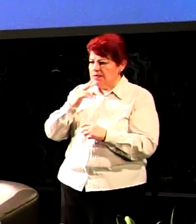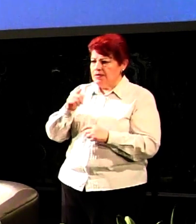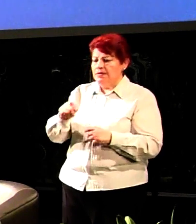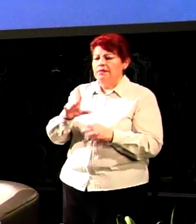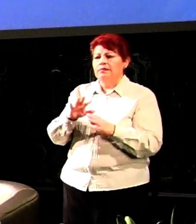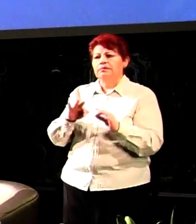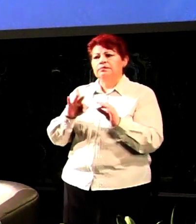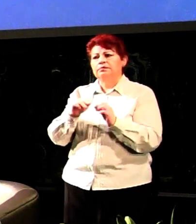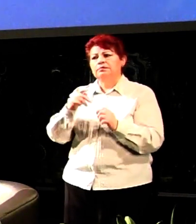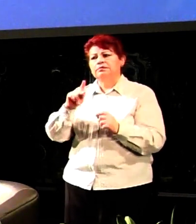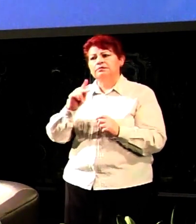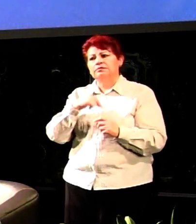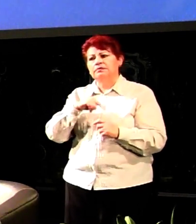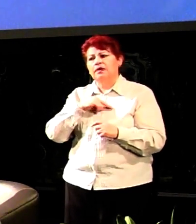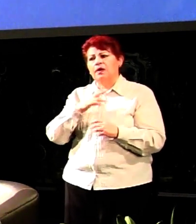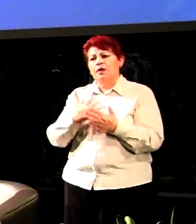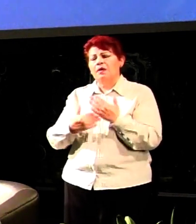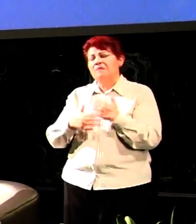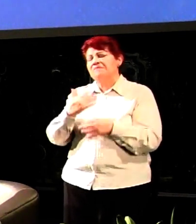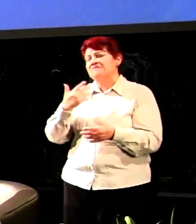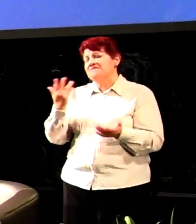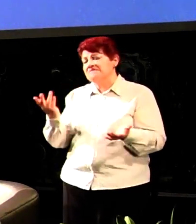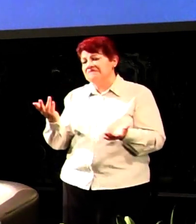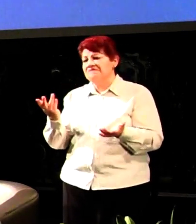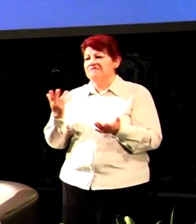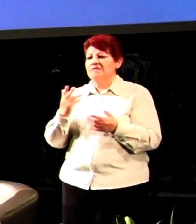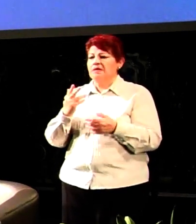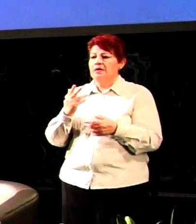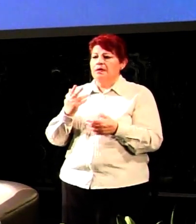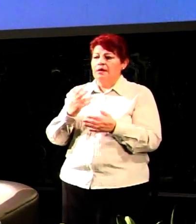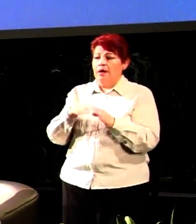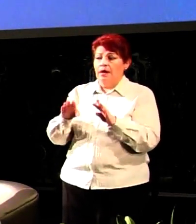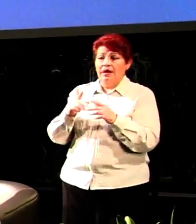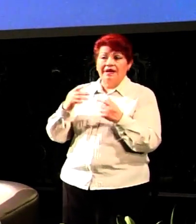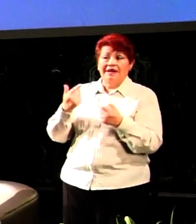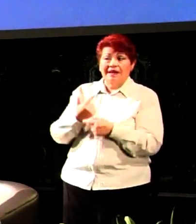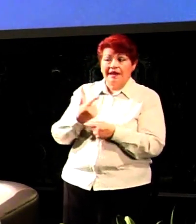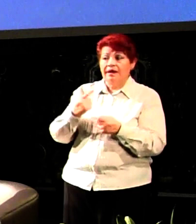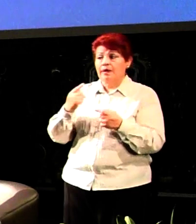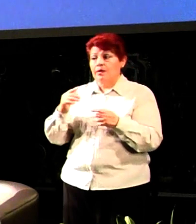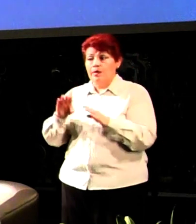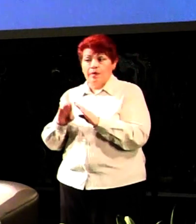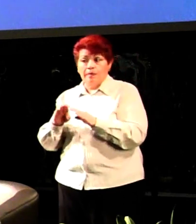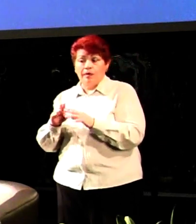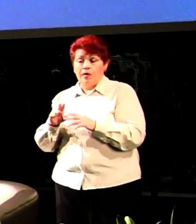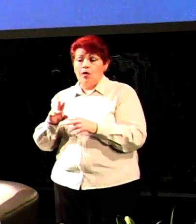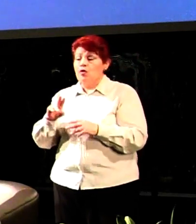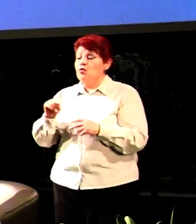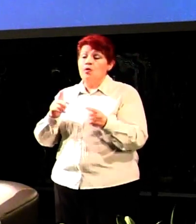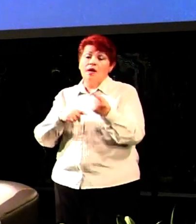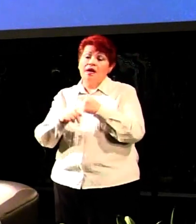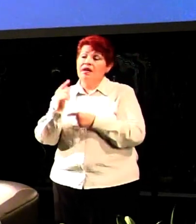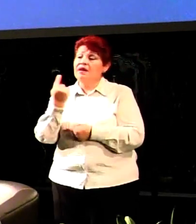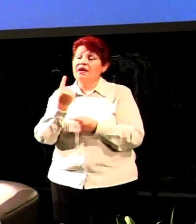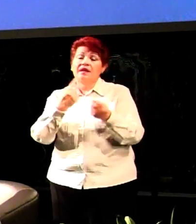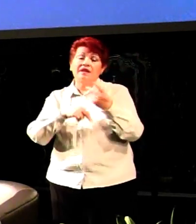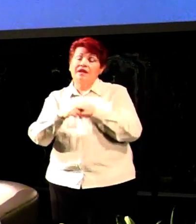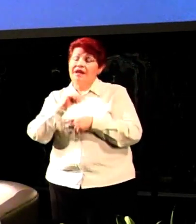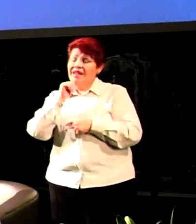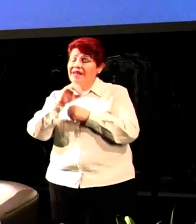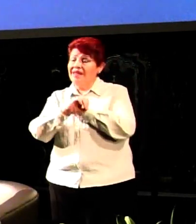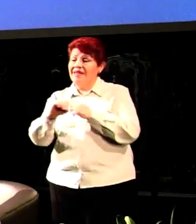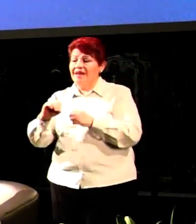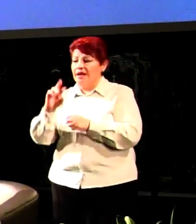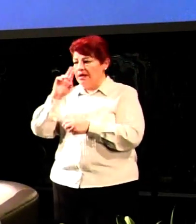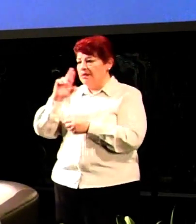importantes, pero si yo me quedo en el qué sin llegar al cómo, el qué nunca llega. Antes de decirle al niño el respeto